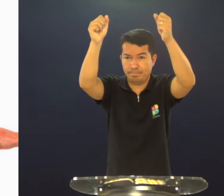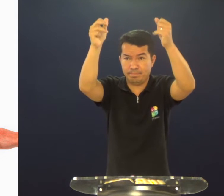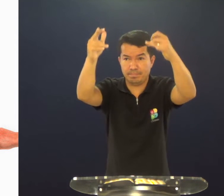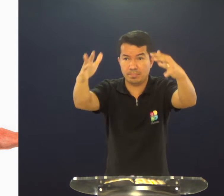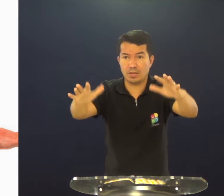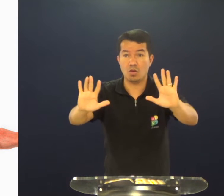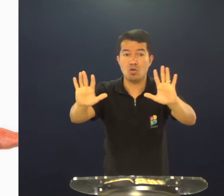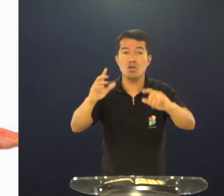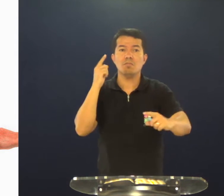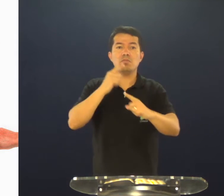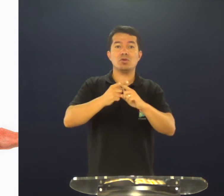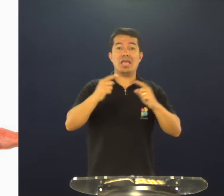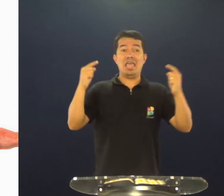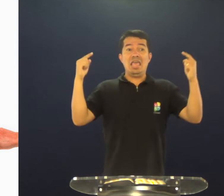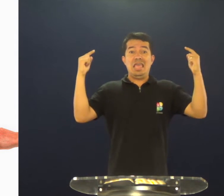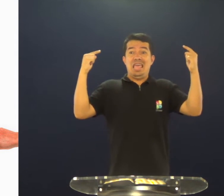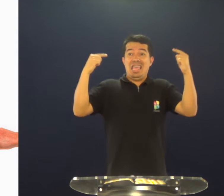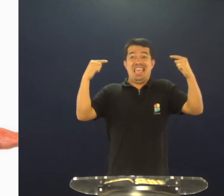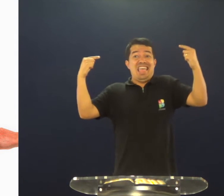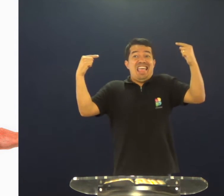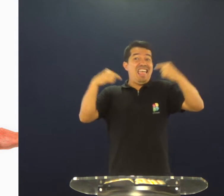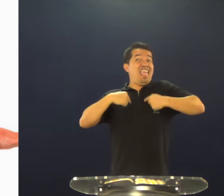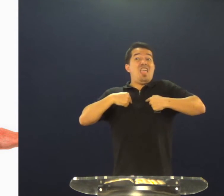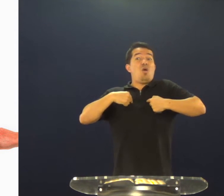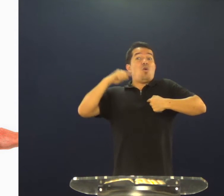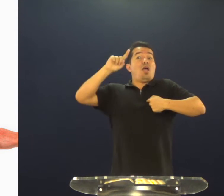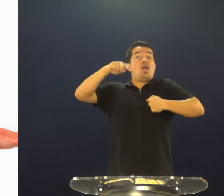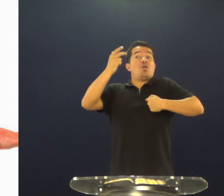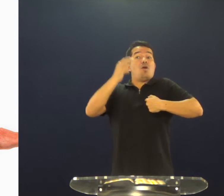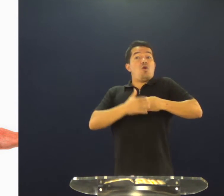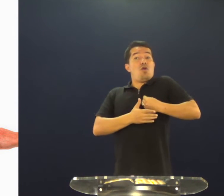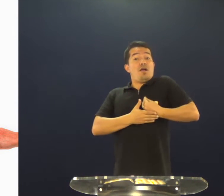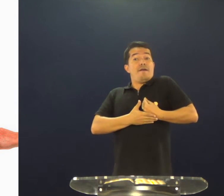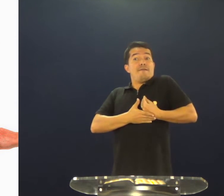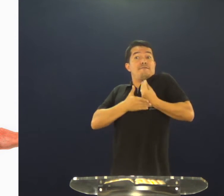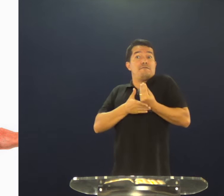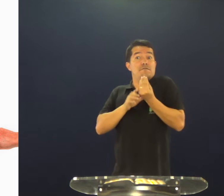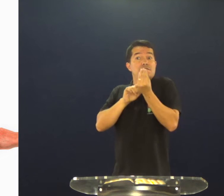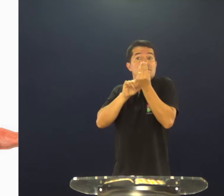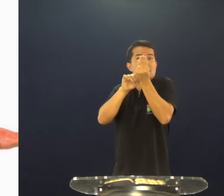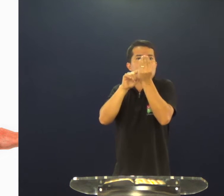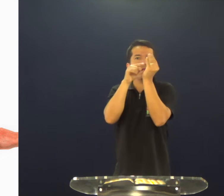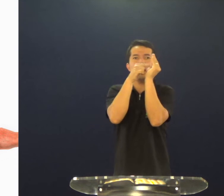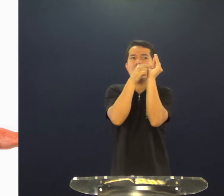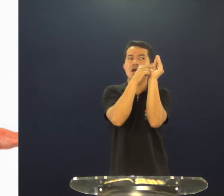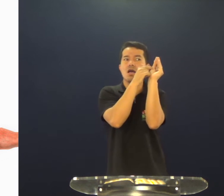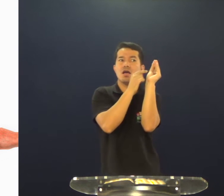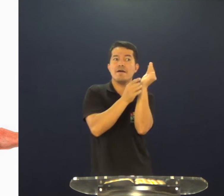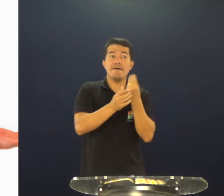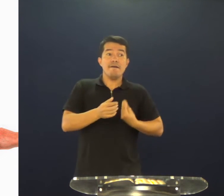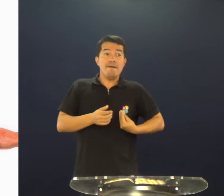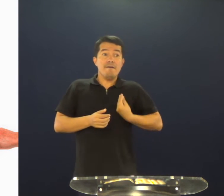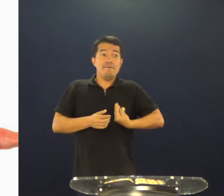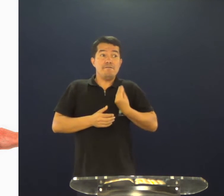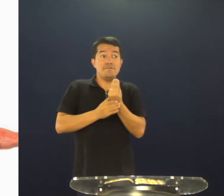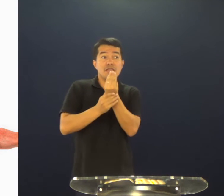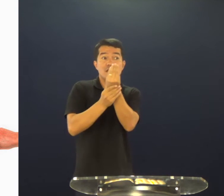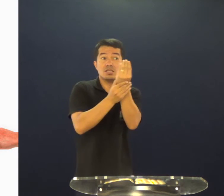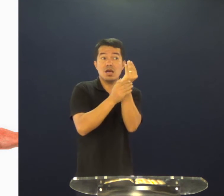muito difícil, veja só, eu, é o meu centro, é a minha